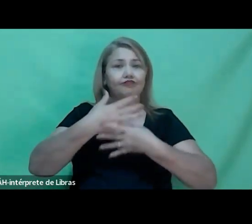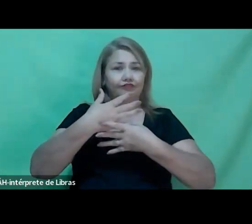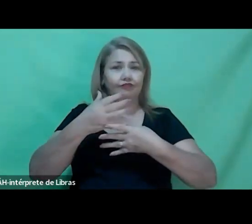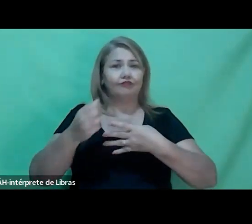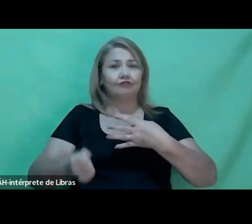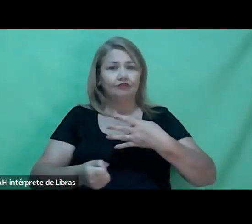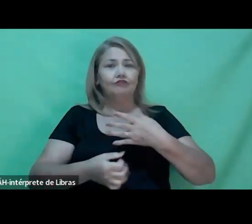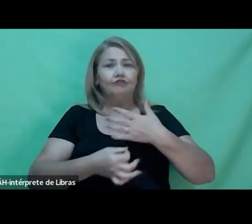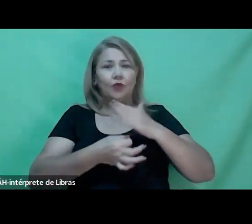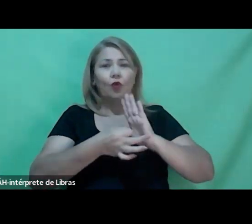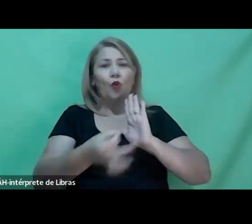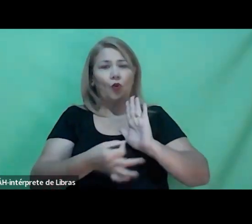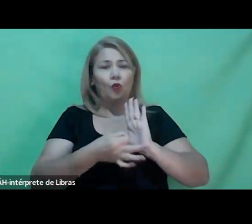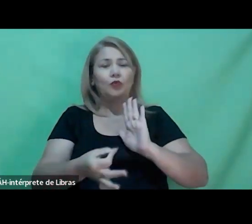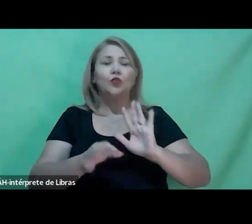hay un